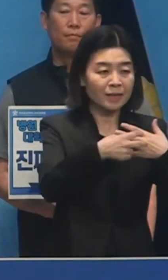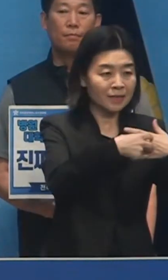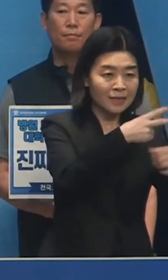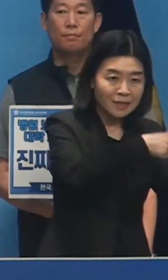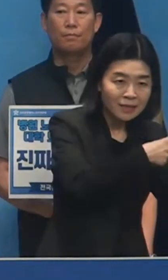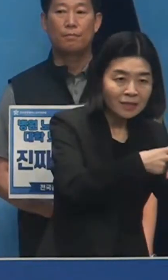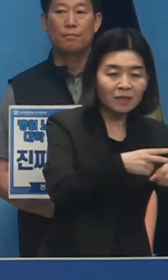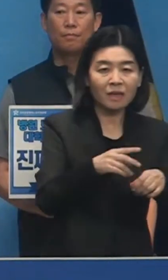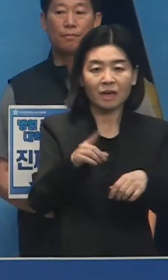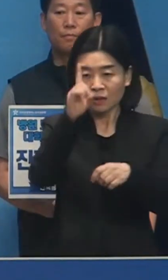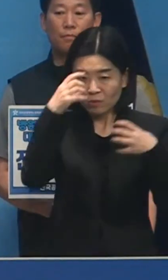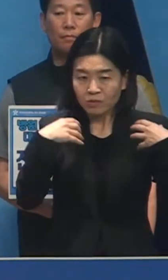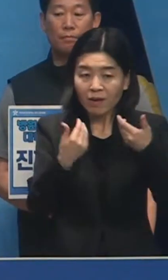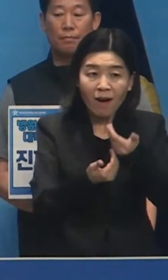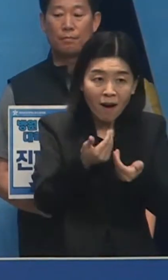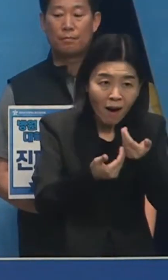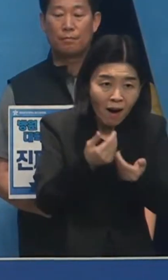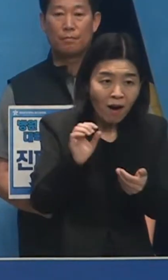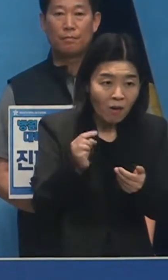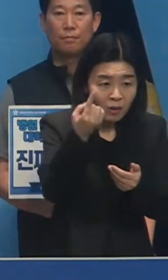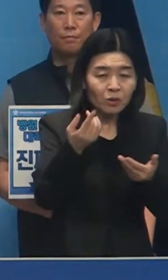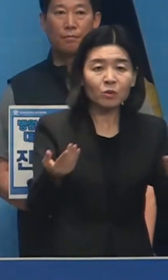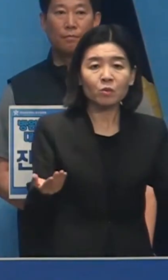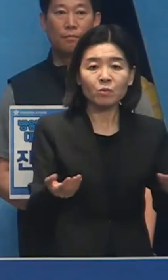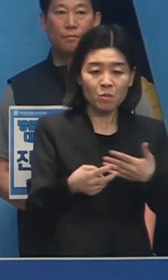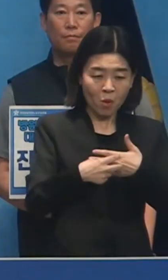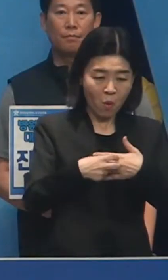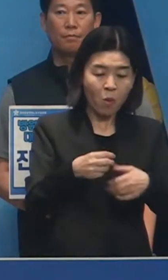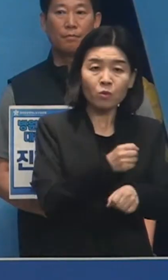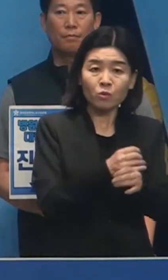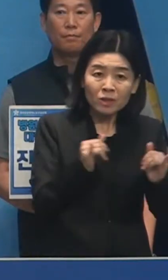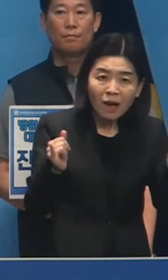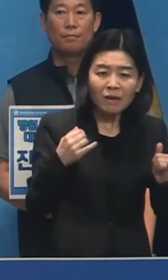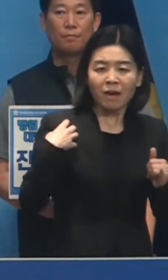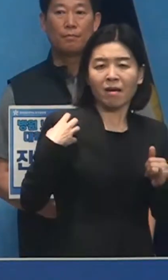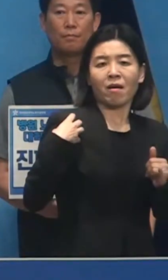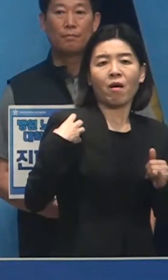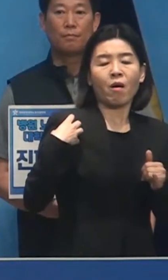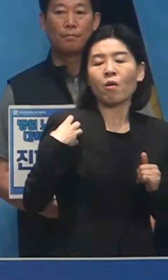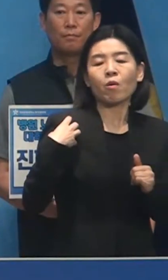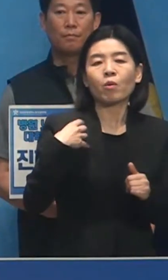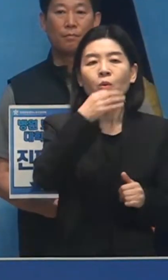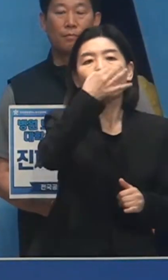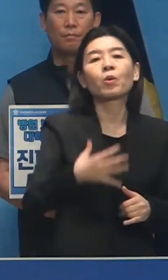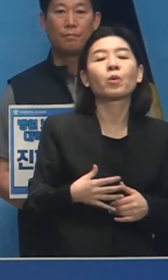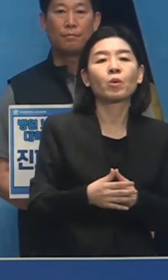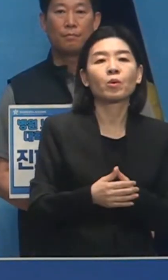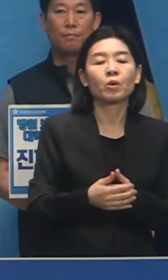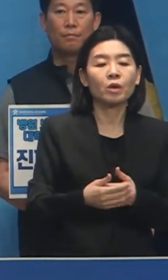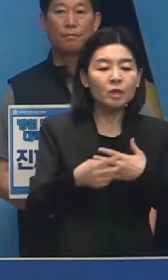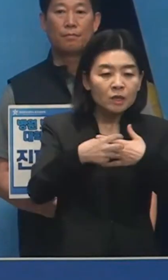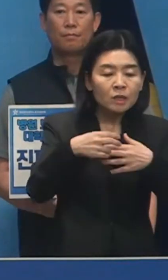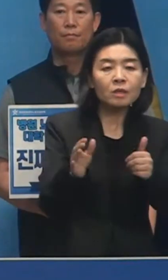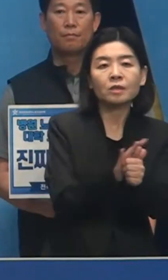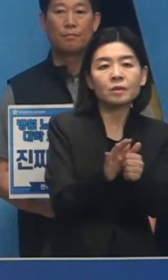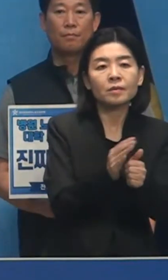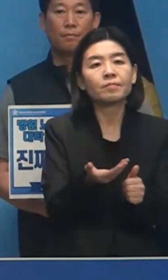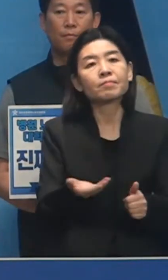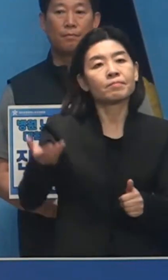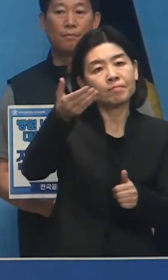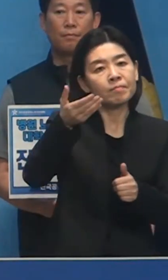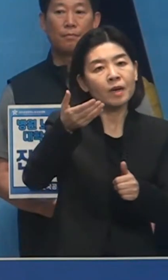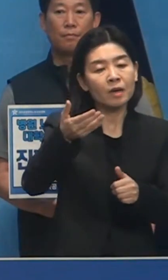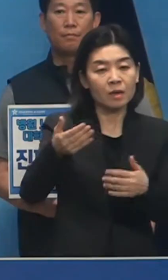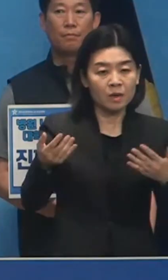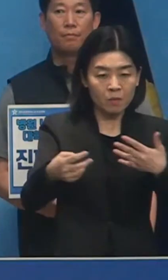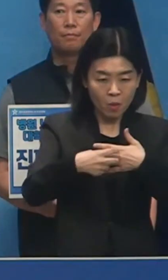병원 노동자들이 책임져야 할 어려움으로 돌아왔습니다. 의료의 질을 높이고 병원